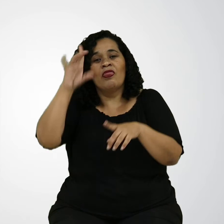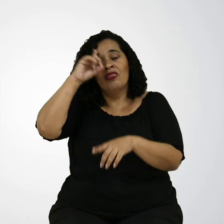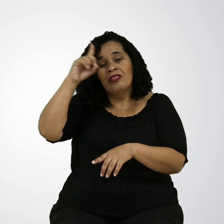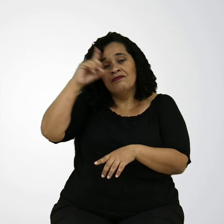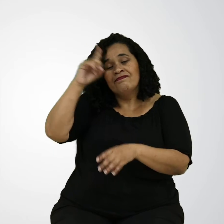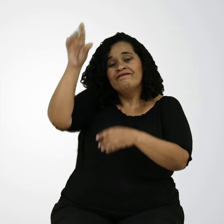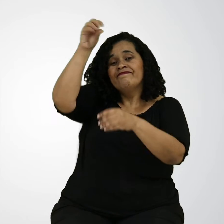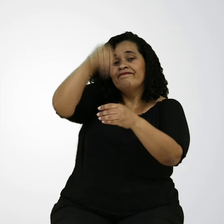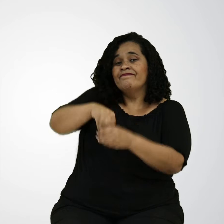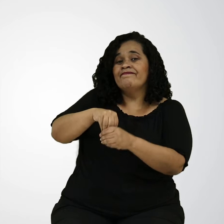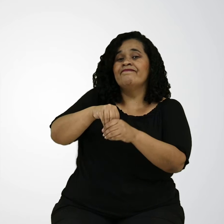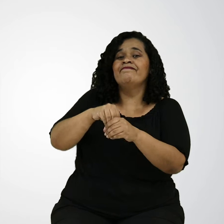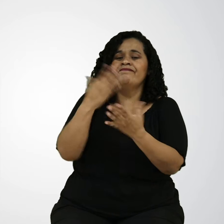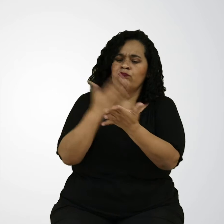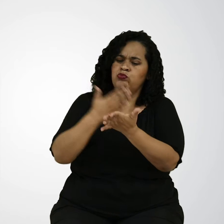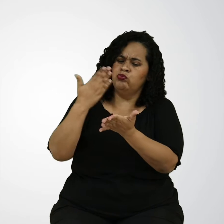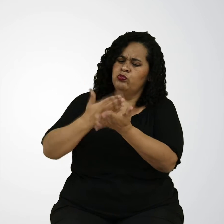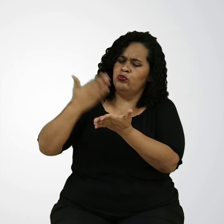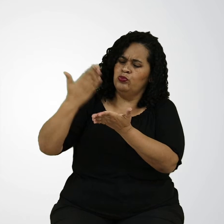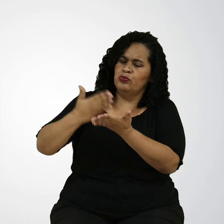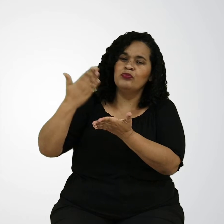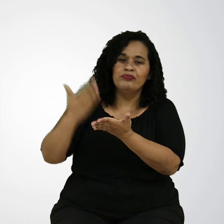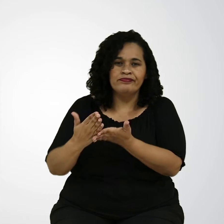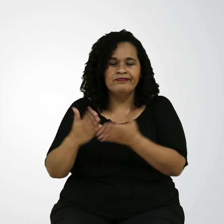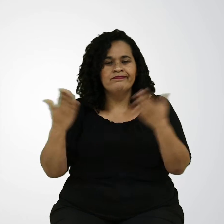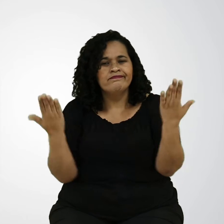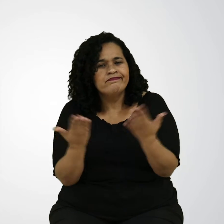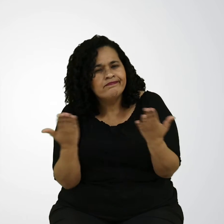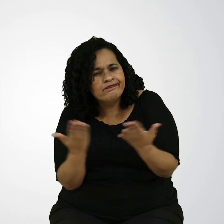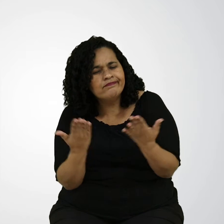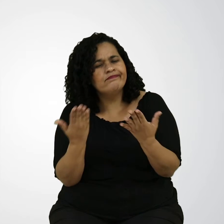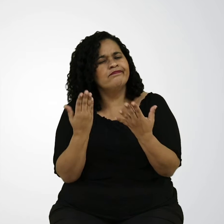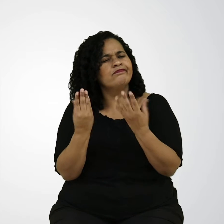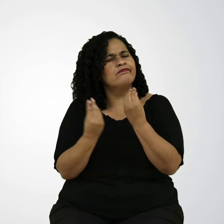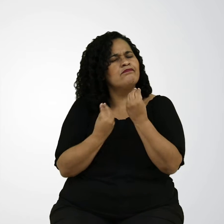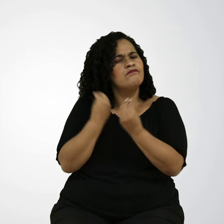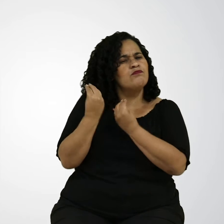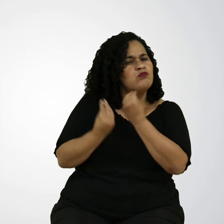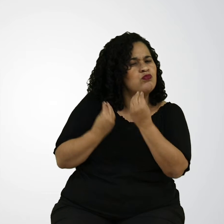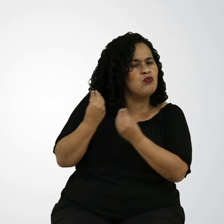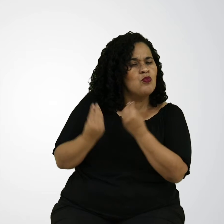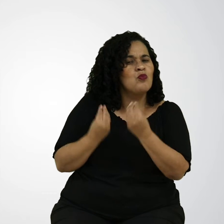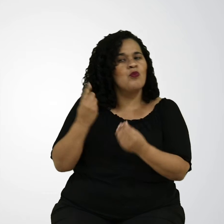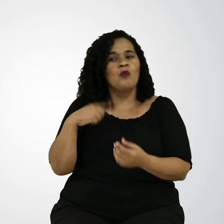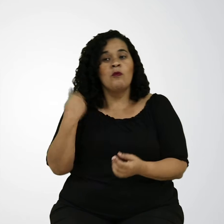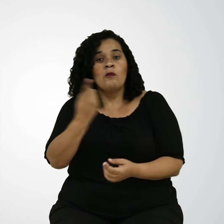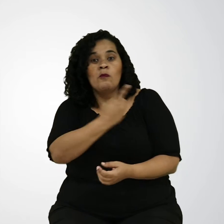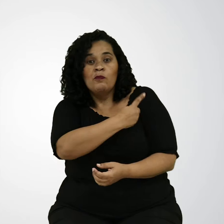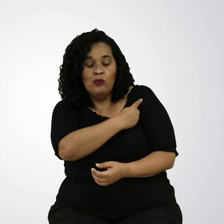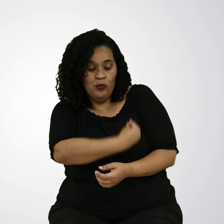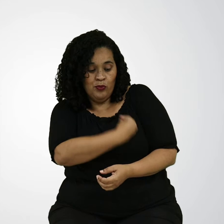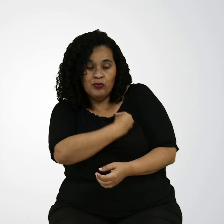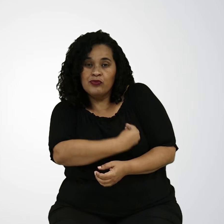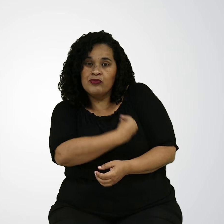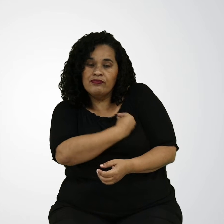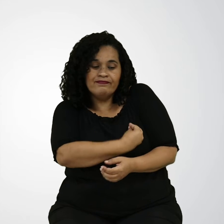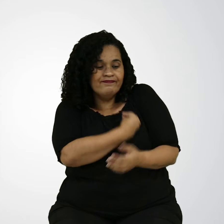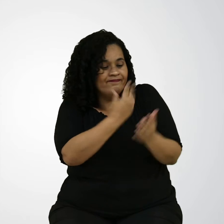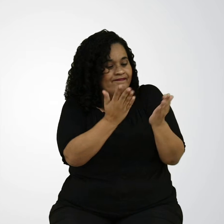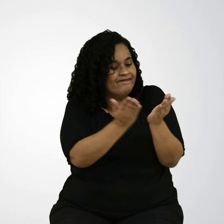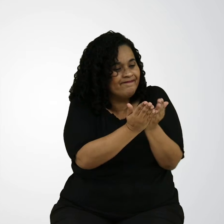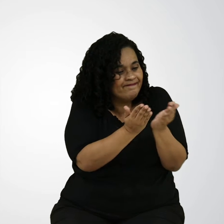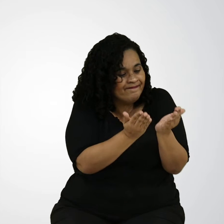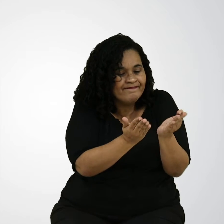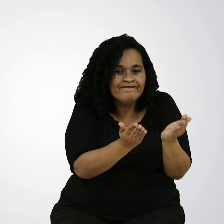nossa rotina. Mas como em meio a todas essas coisas nós podemos viver um cristianismo